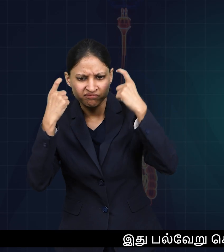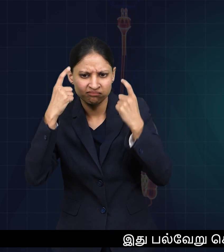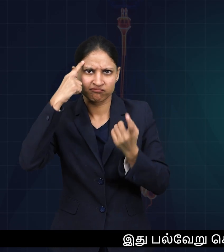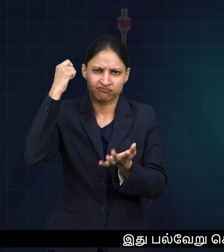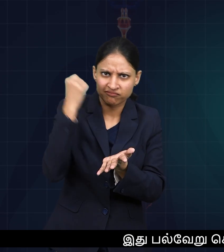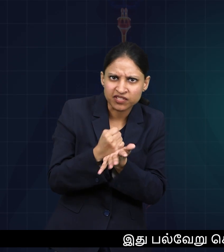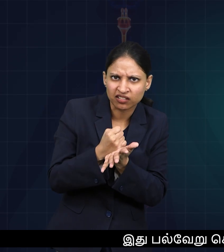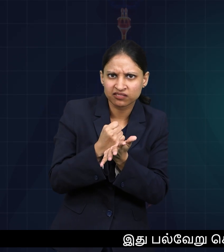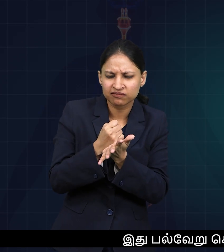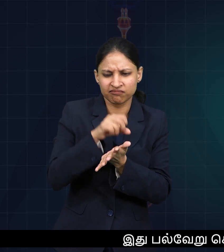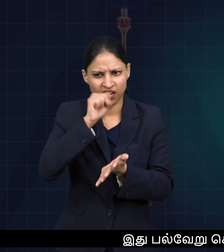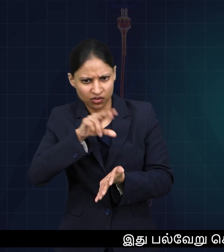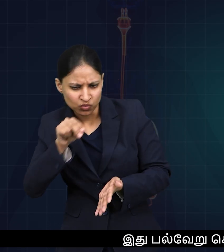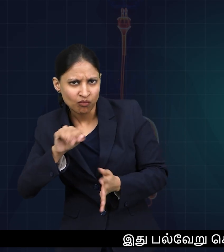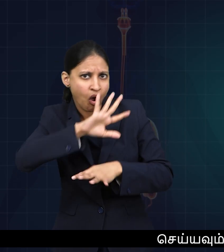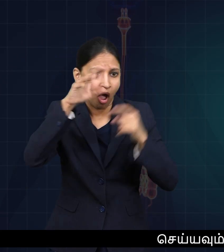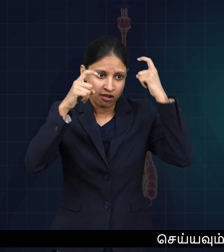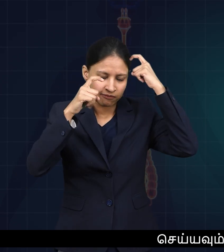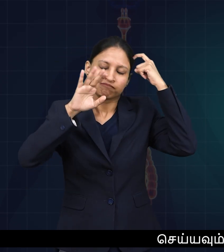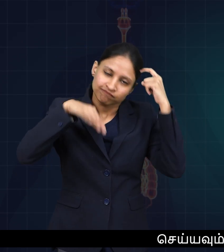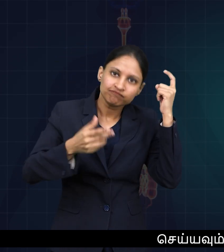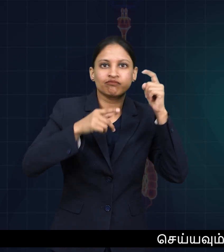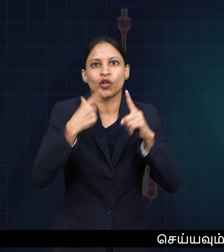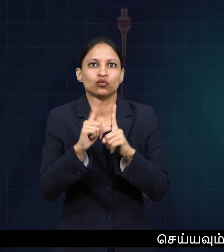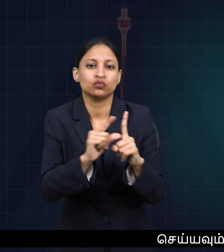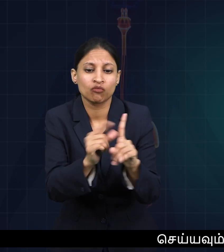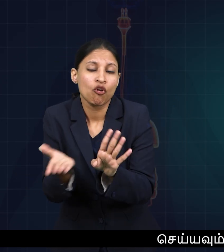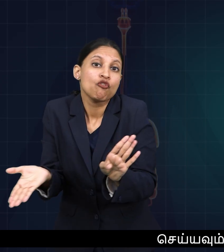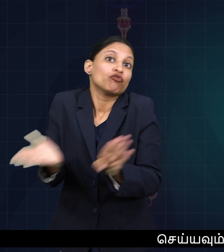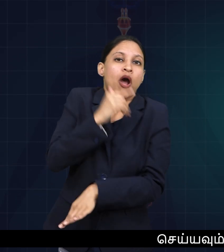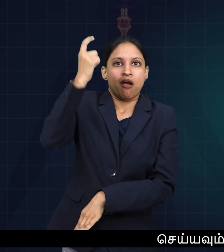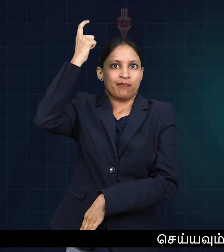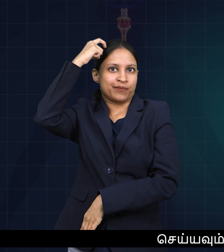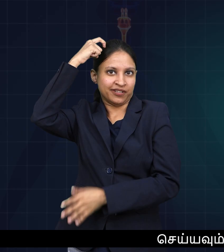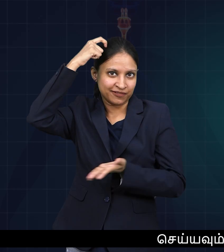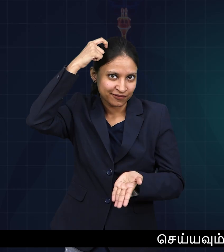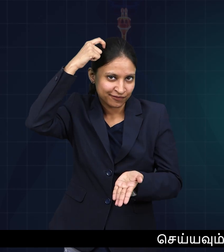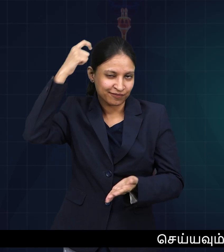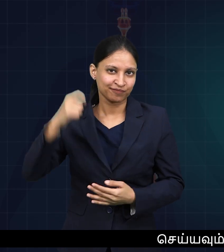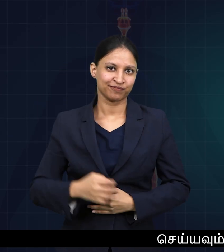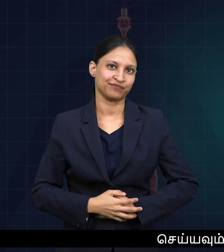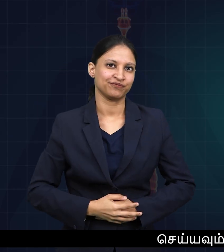இது பல்வேறு செயல்களை சிந்திக்கவும் செய்யவும் நமக்கு உதவுகிறது.